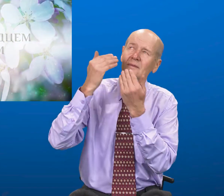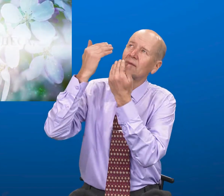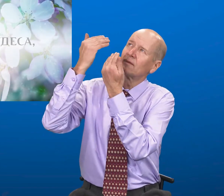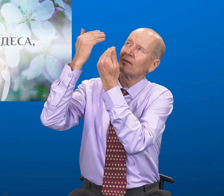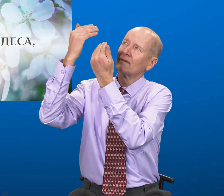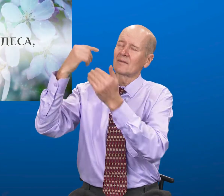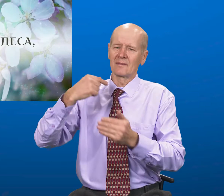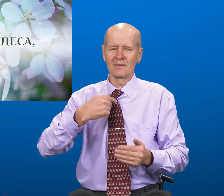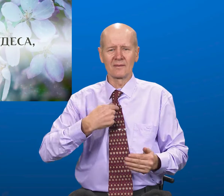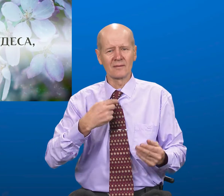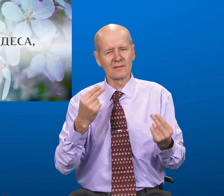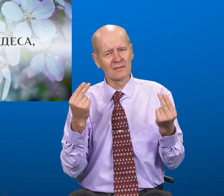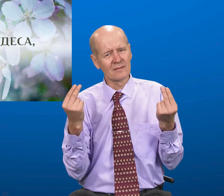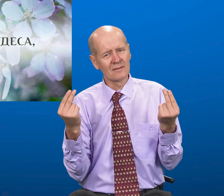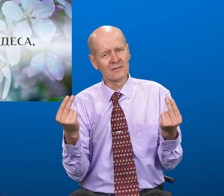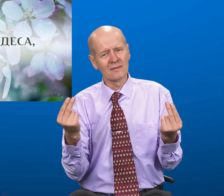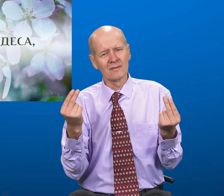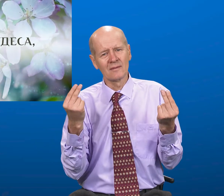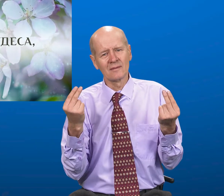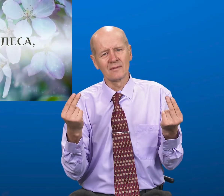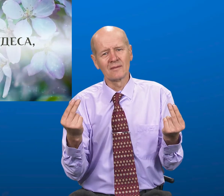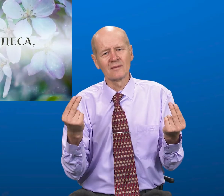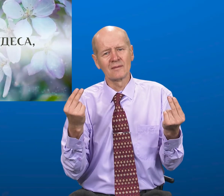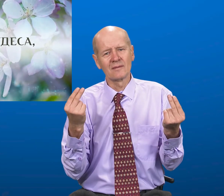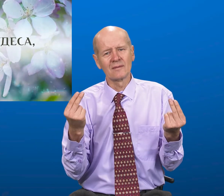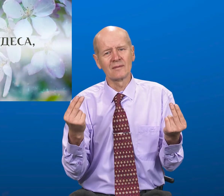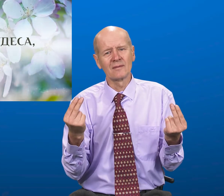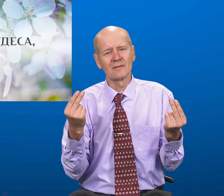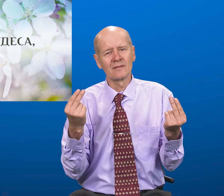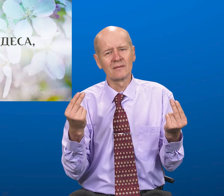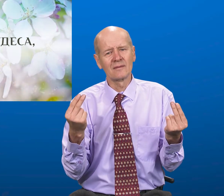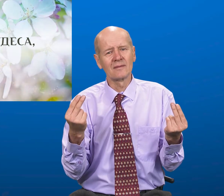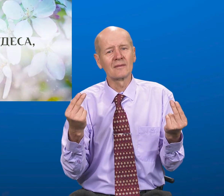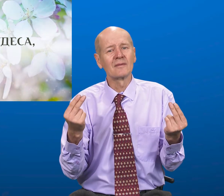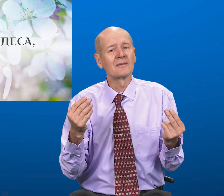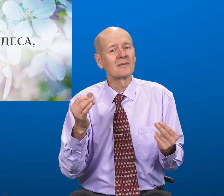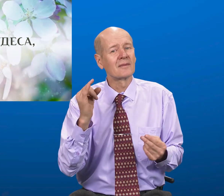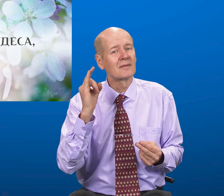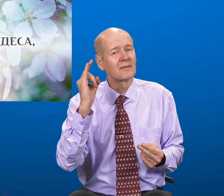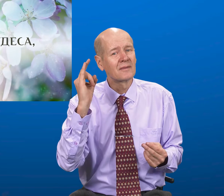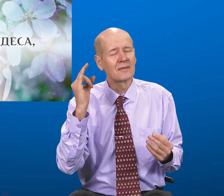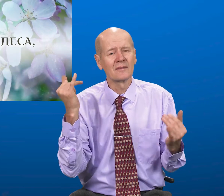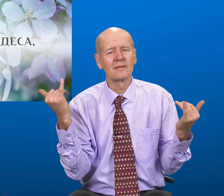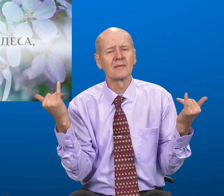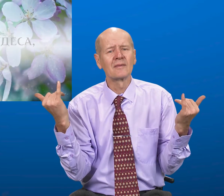устами все Твои я чудеса.